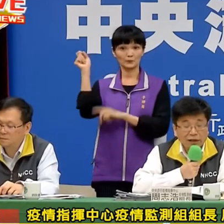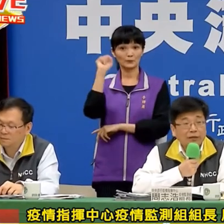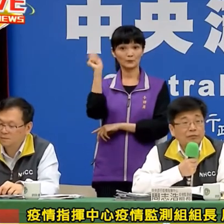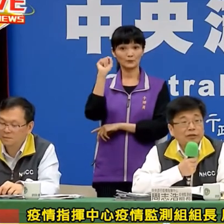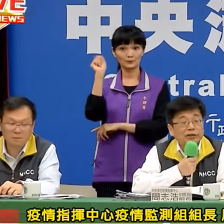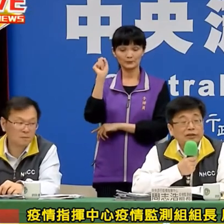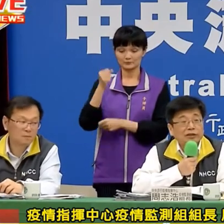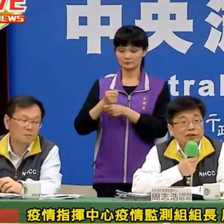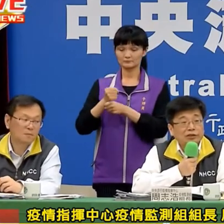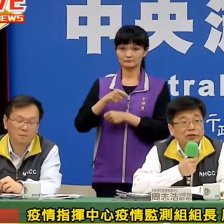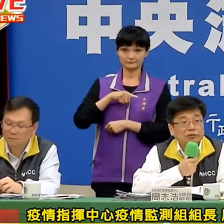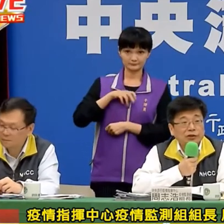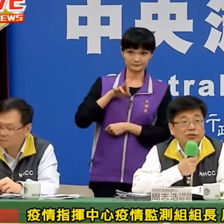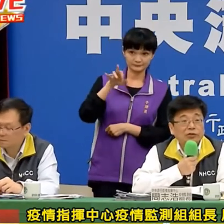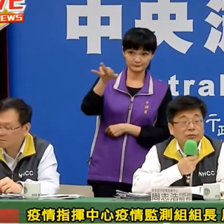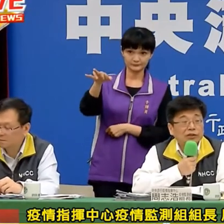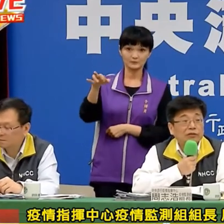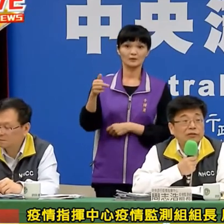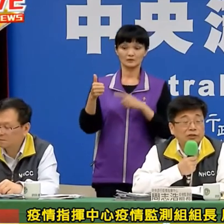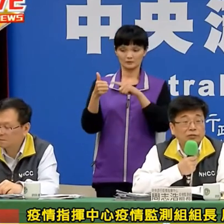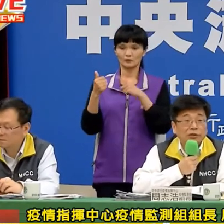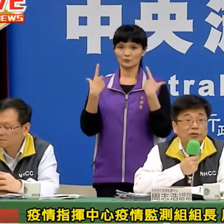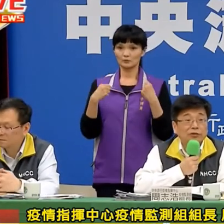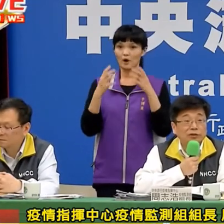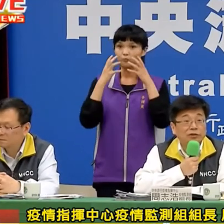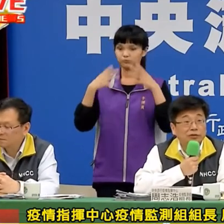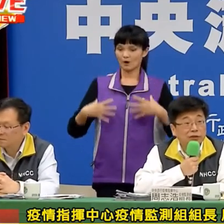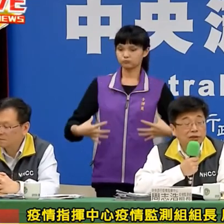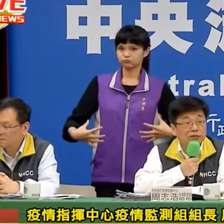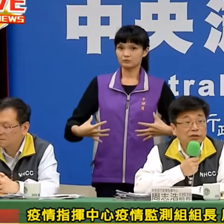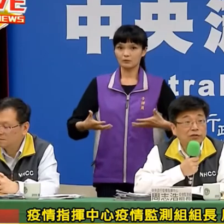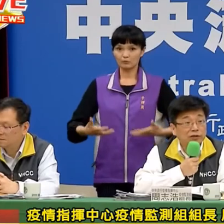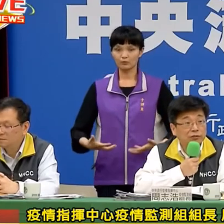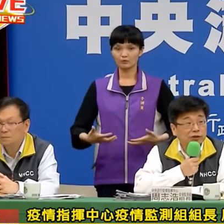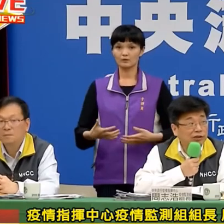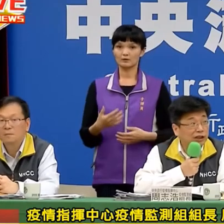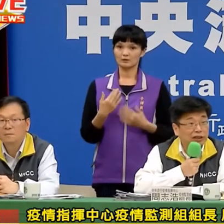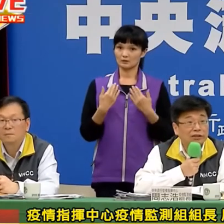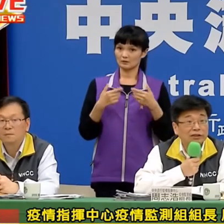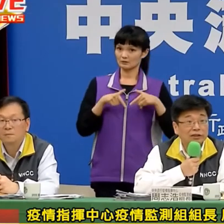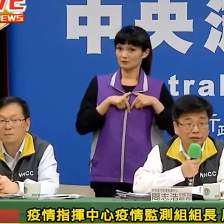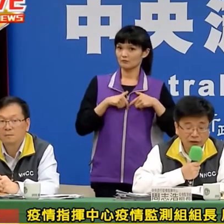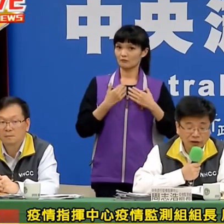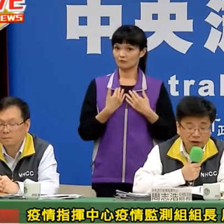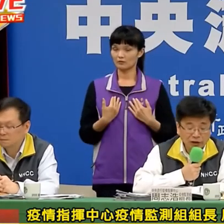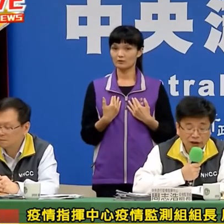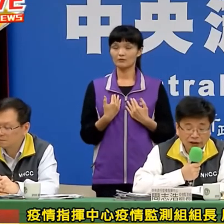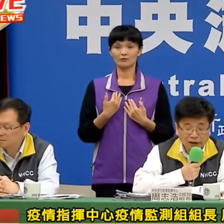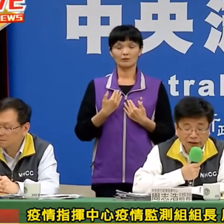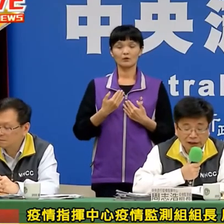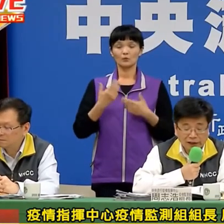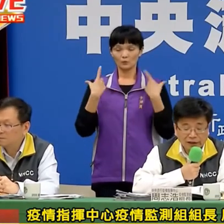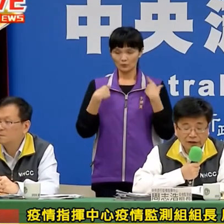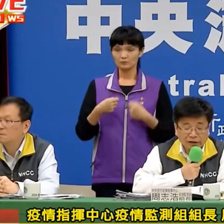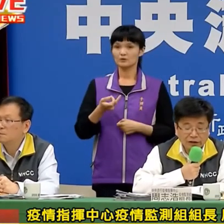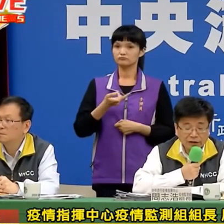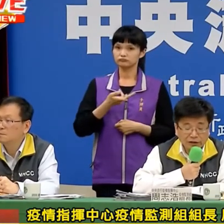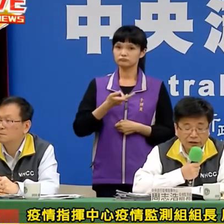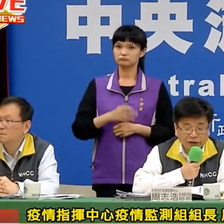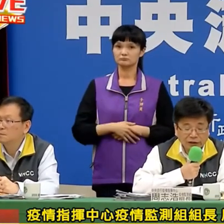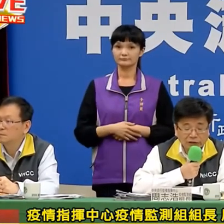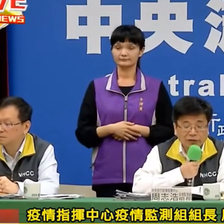好，那他本身的体重是比较重，我们知道体重比较重的时候，尤其是心肺功能是比较差的。好，那他